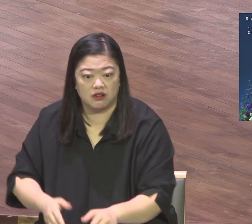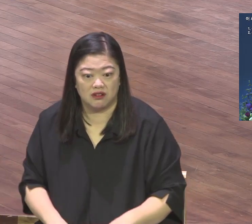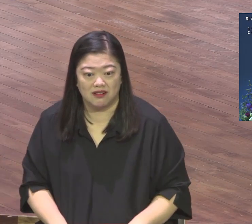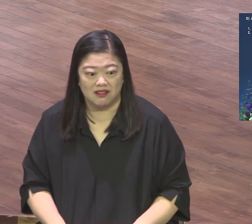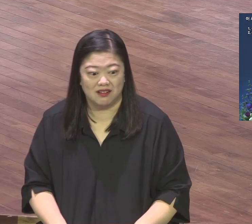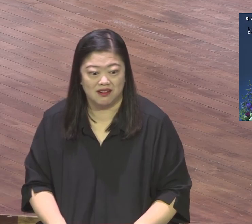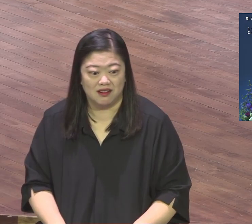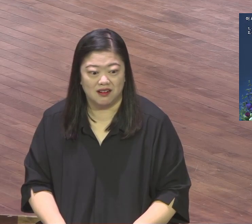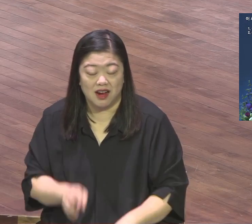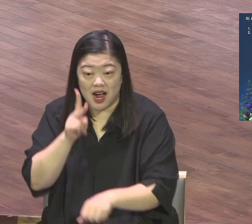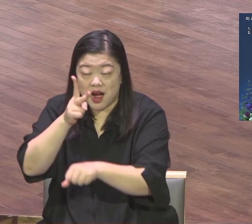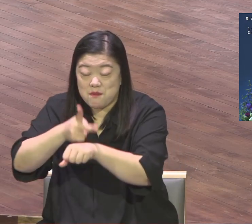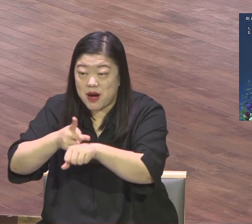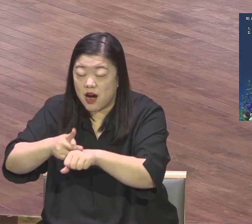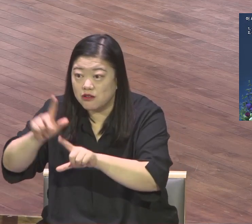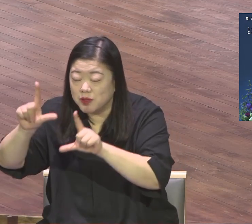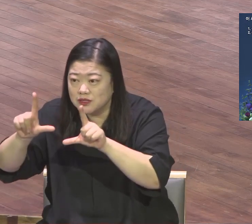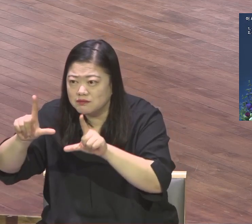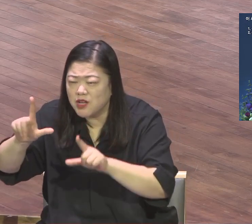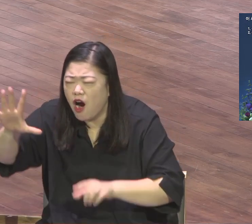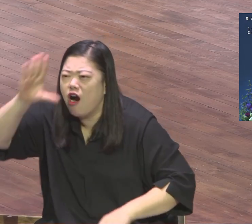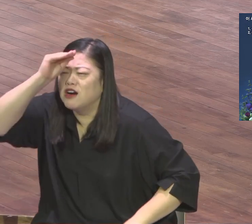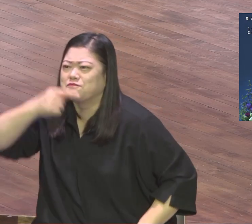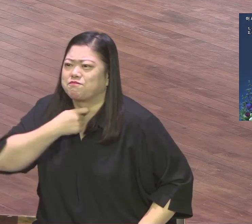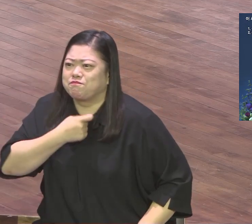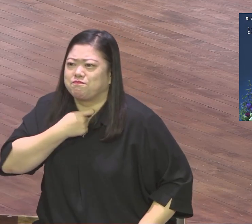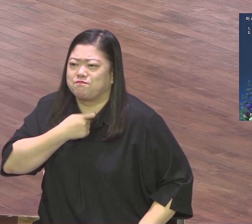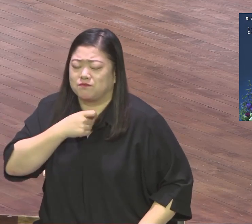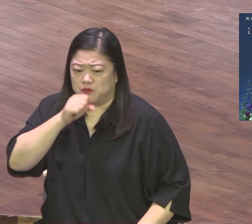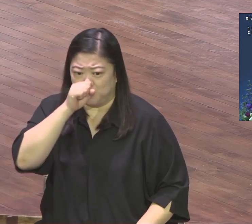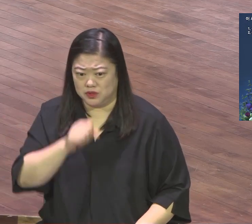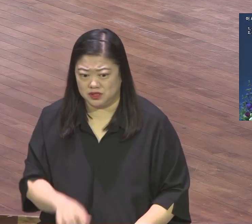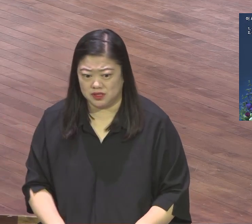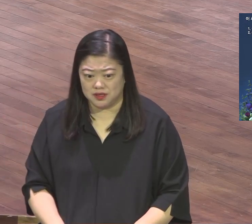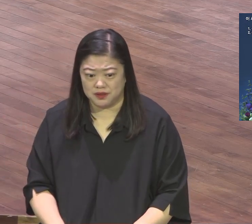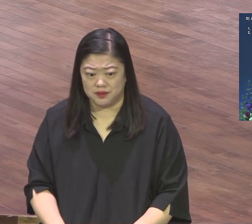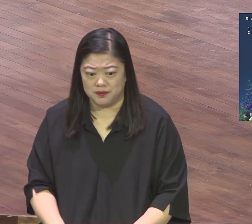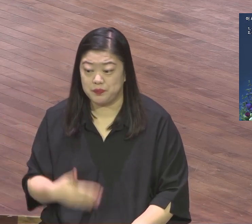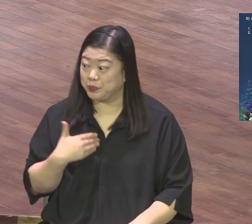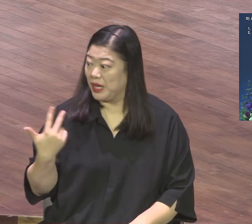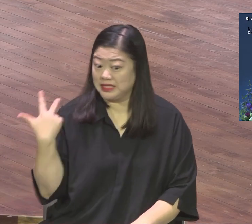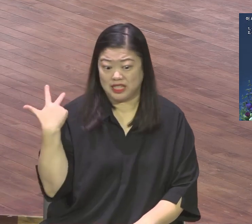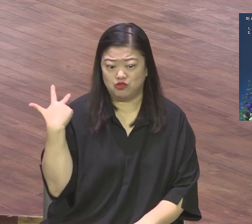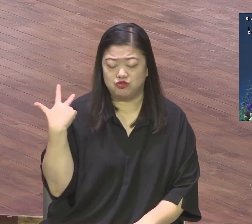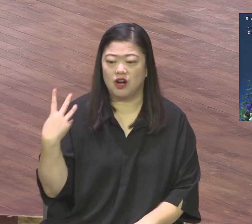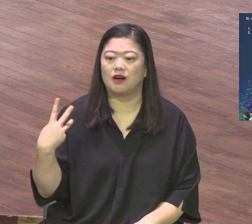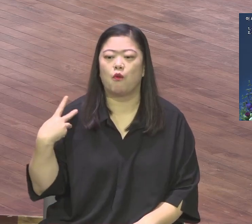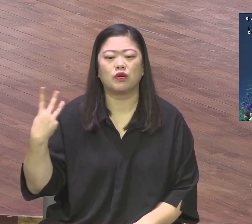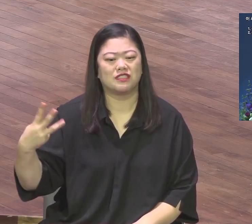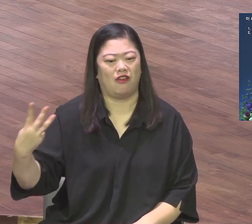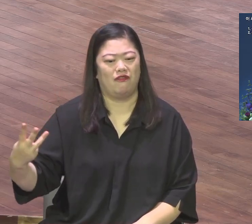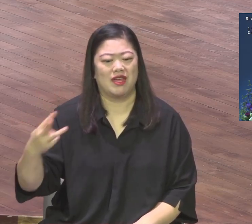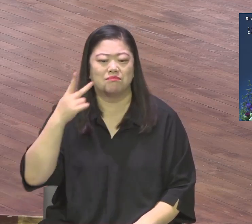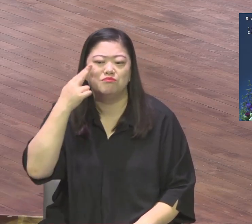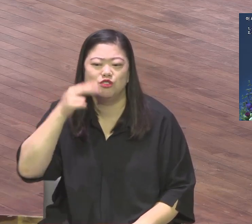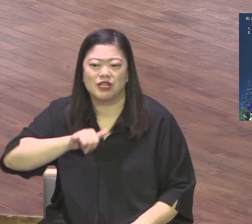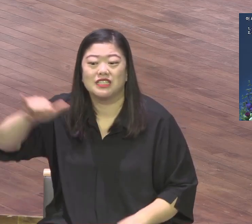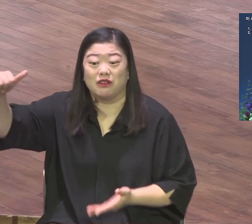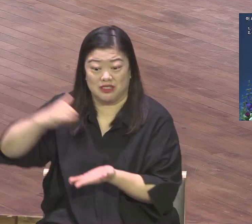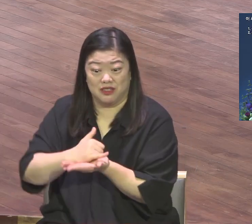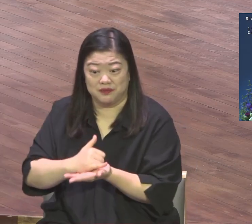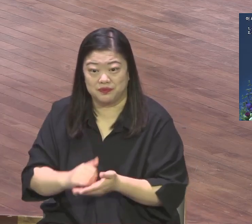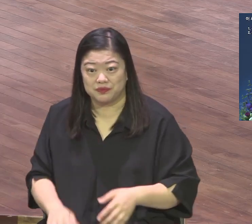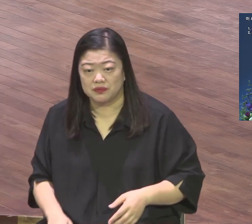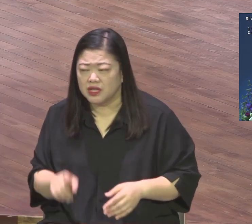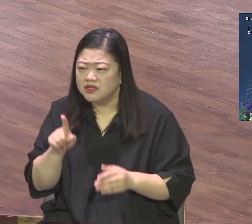제가 금요일날 설교하기 위해서 워싱턴 오는데 비행기가 말이요 고장이 나가지고 번개 치고